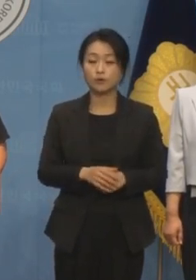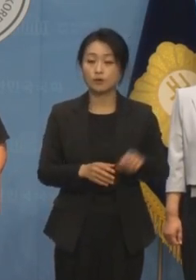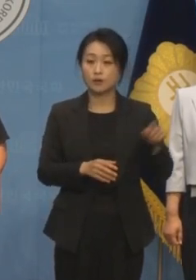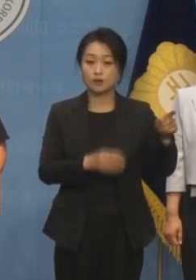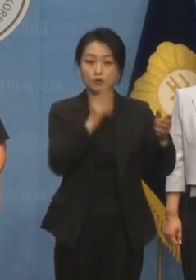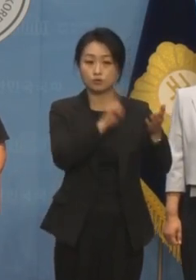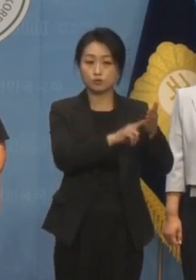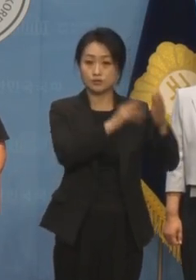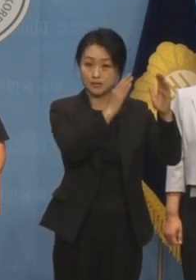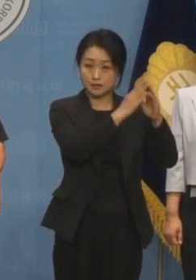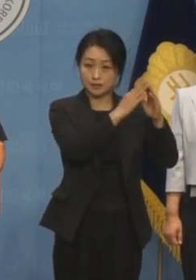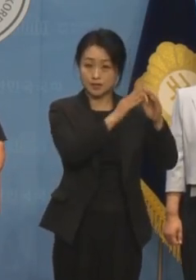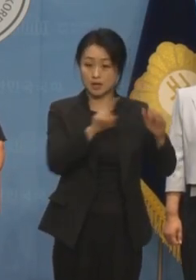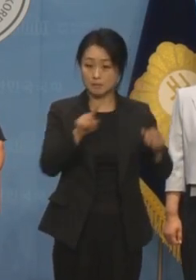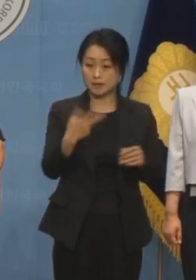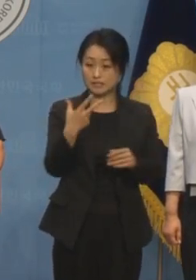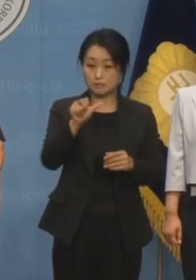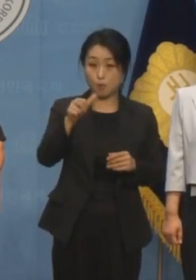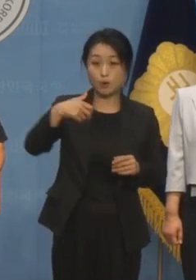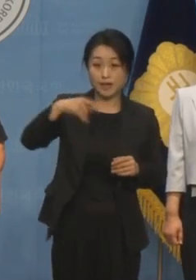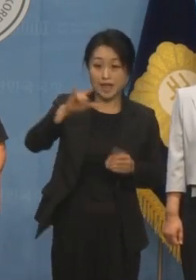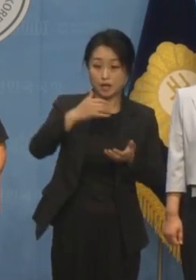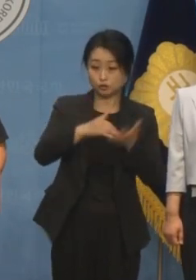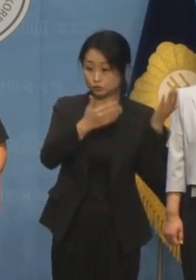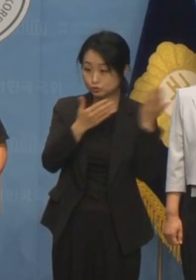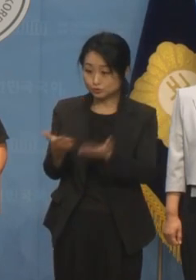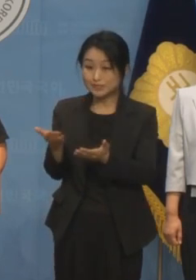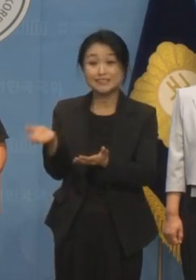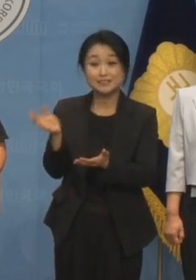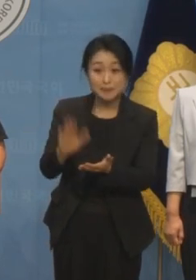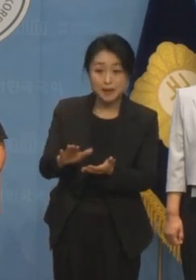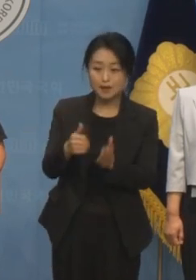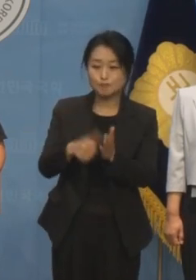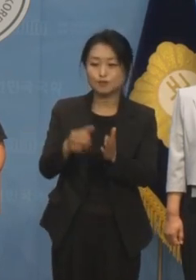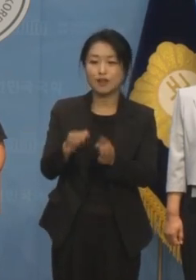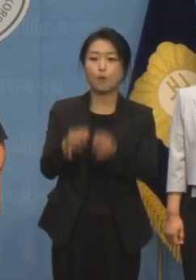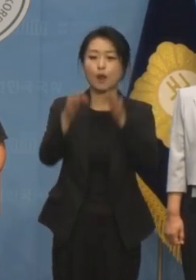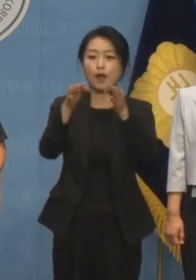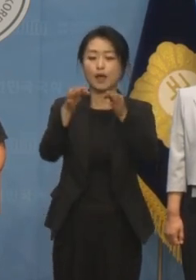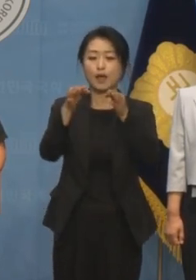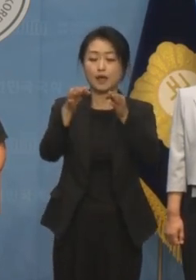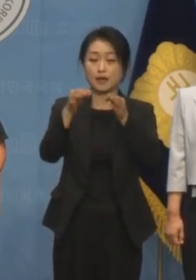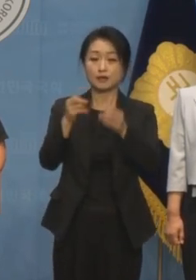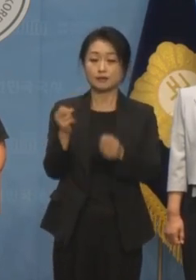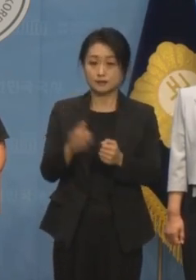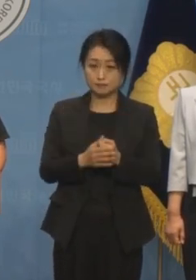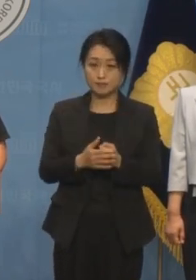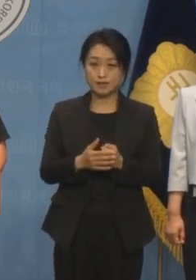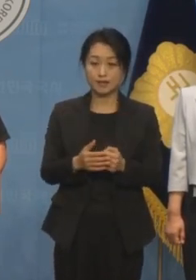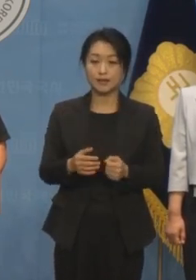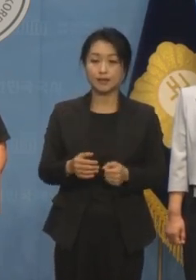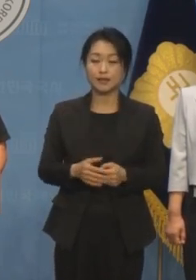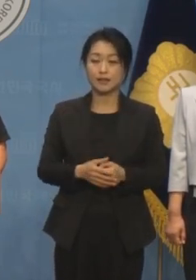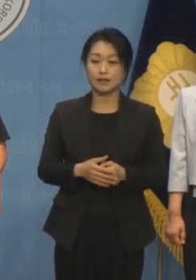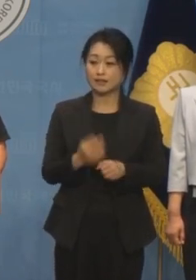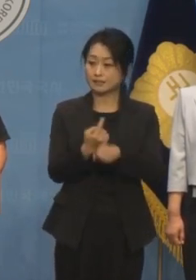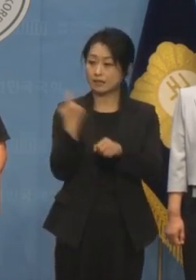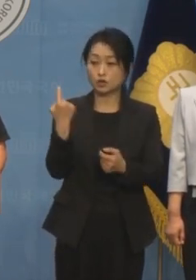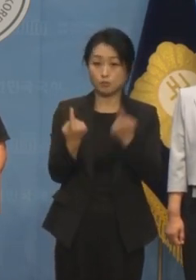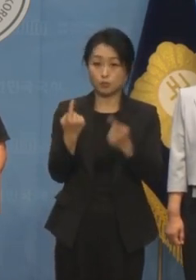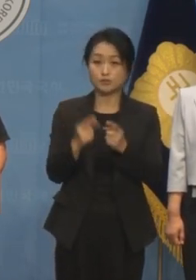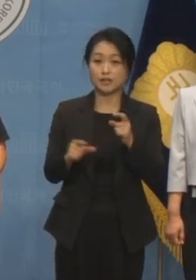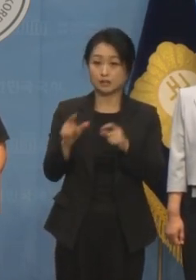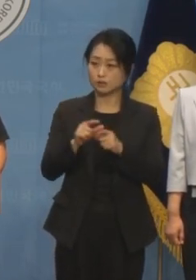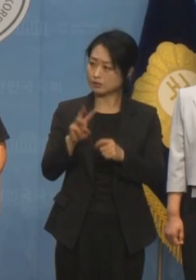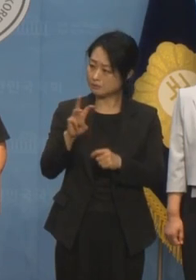해석으로 책정해놓은 175개 물량을 배정하더라도 물가가 오르고 저단가 물량이 많아서 전년도보다